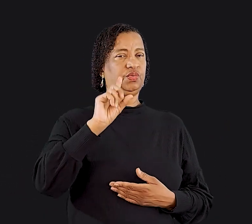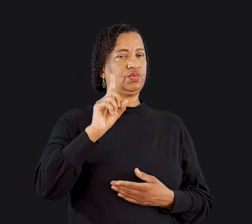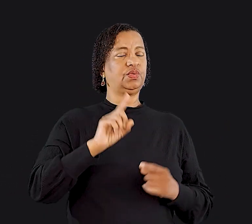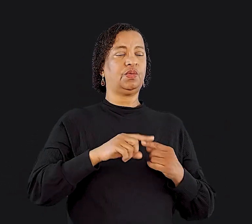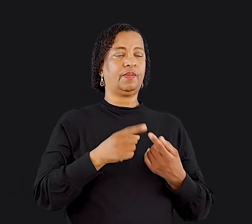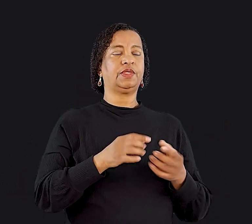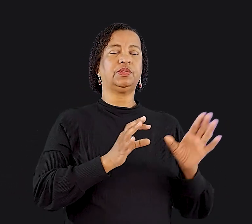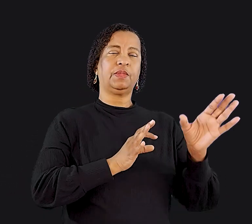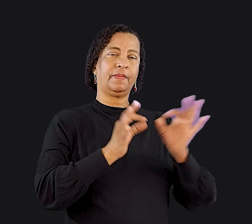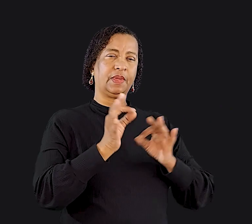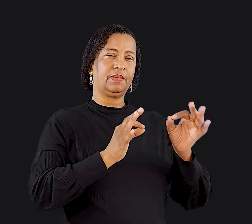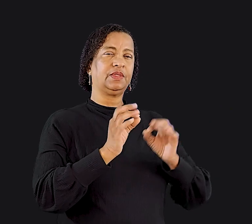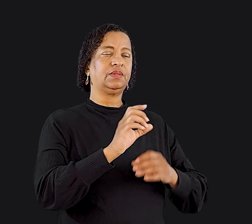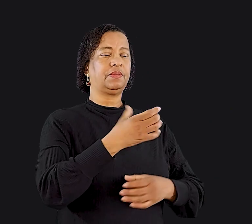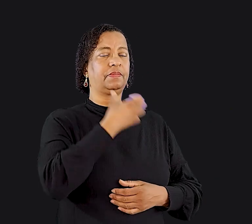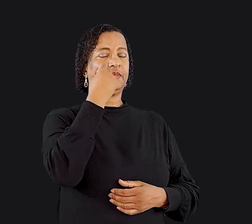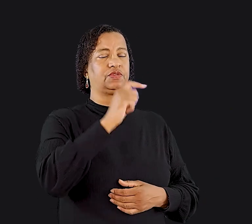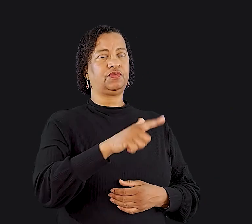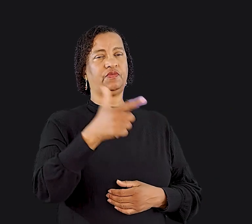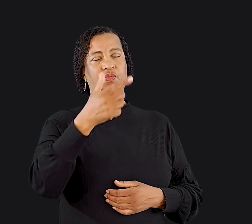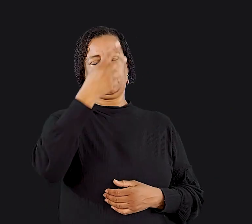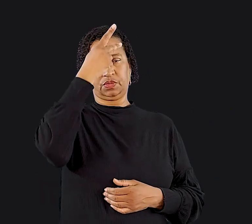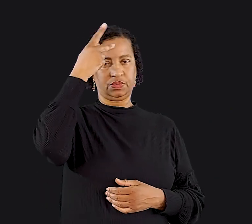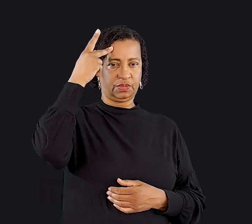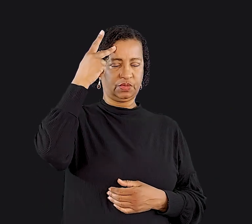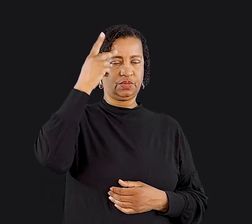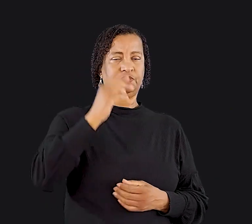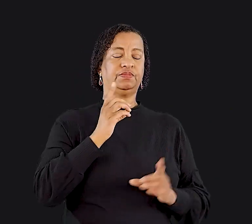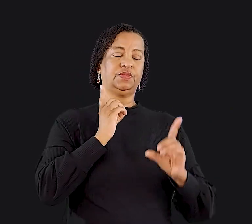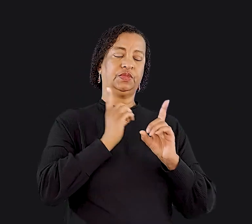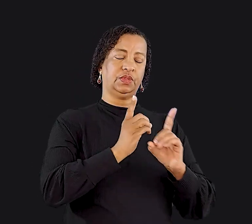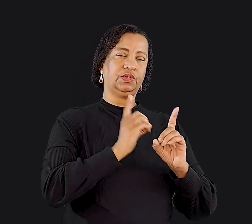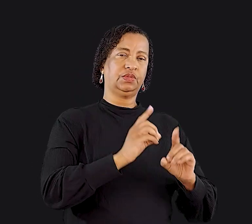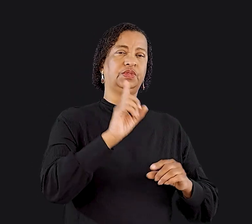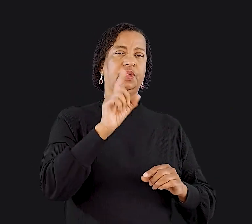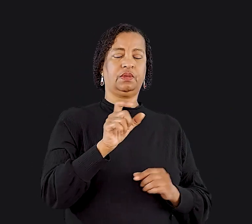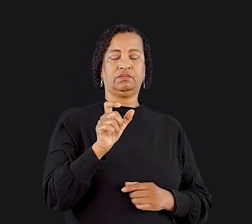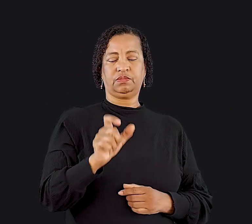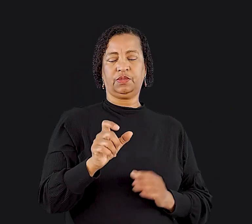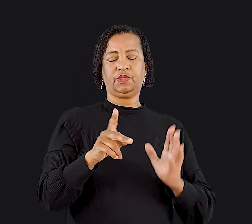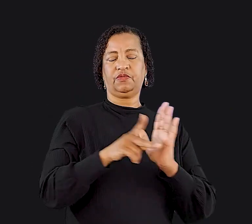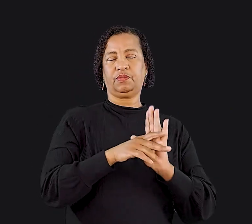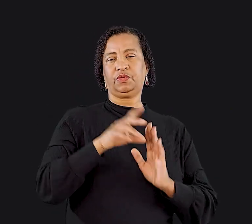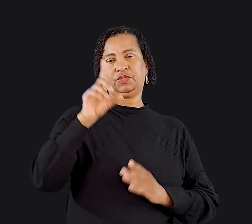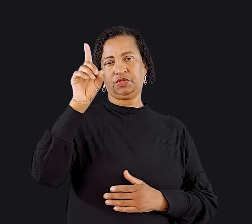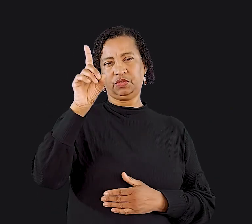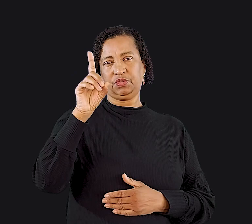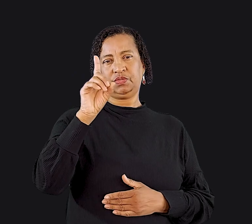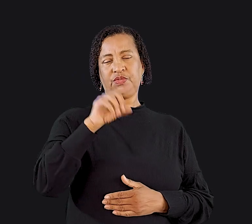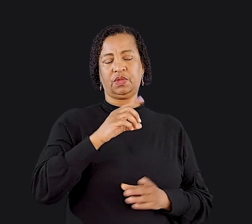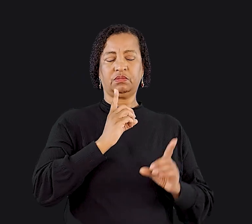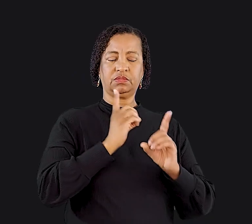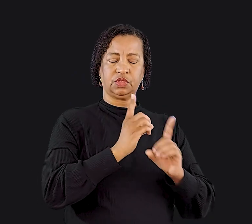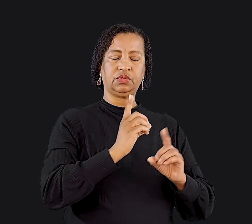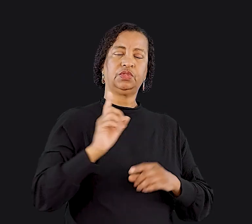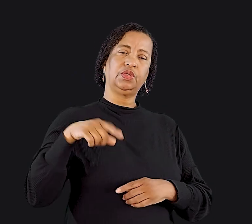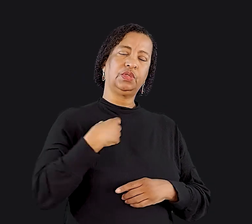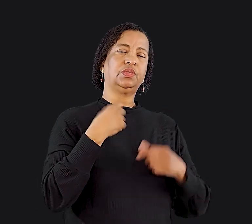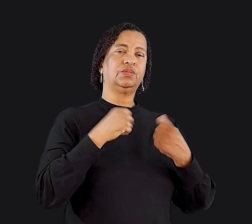equipá-lo, para salvar a outros. A doutrina é a palavra de Deus. A palavra de Deus é a doutrina que devemos